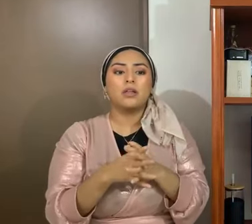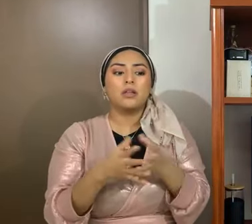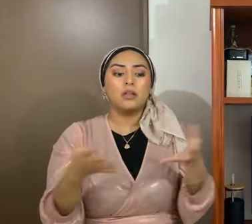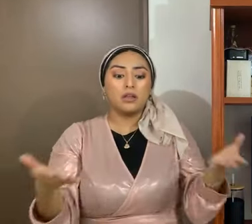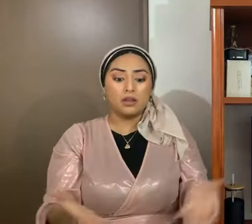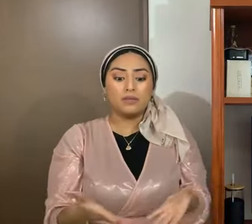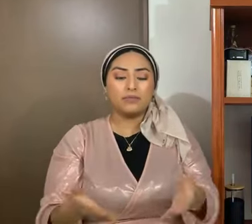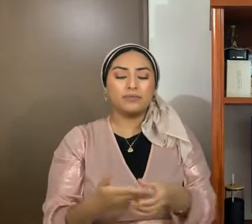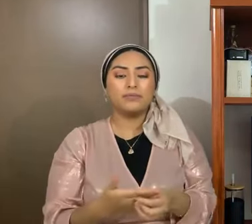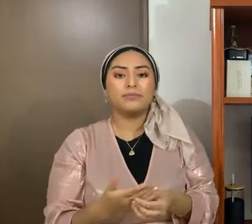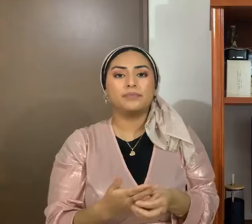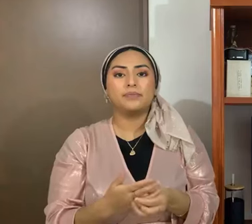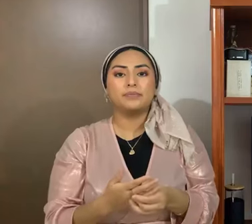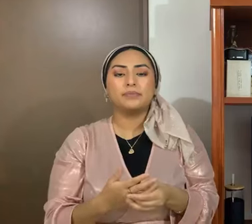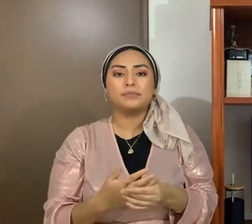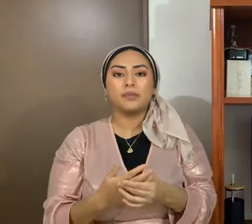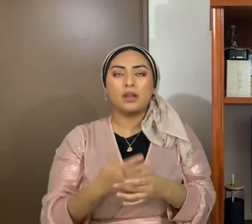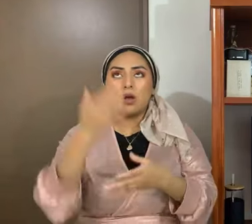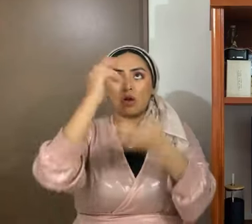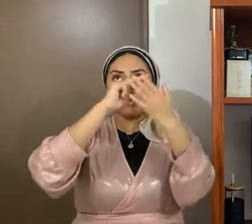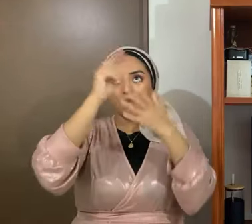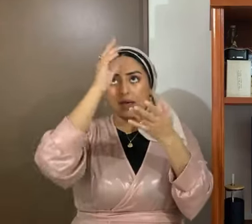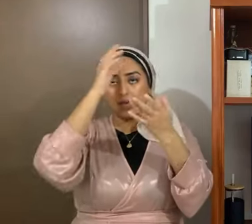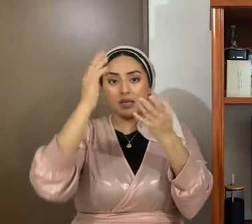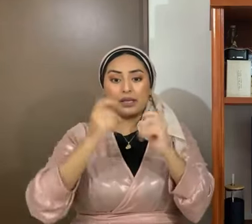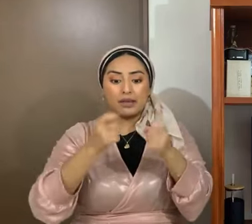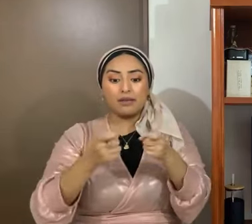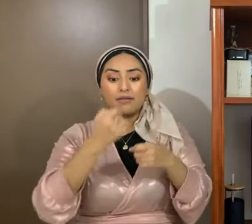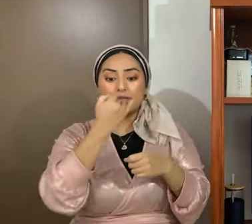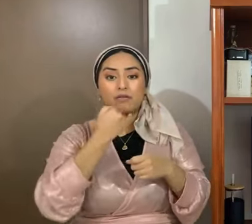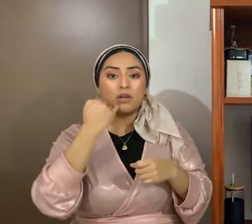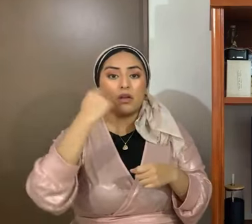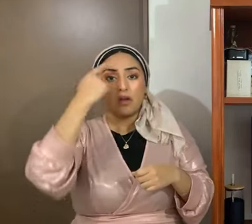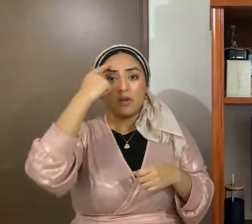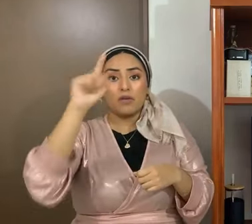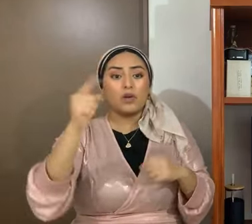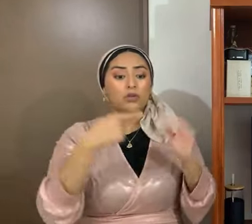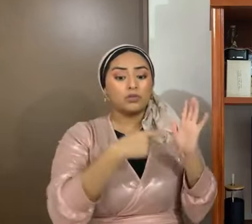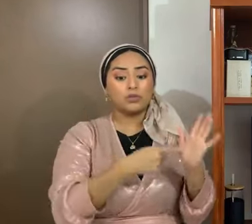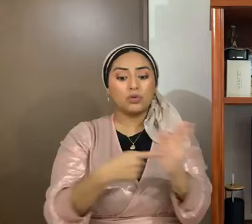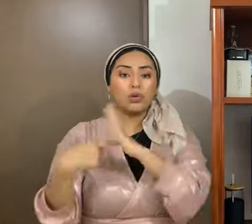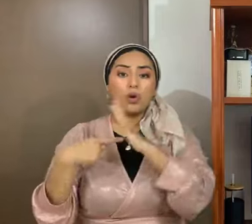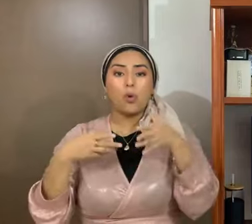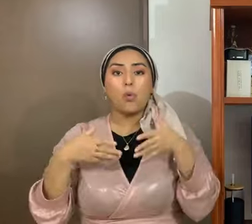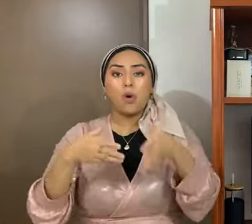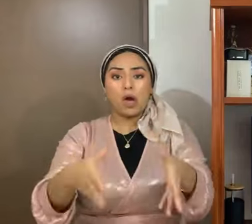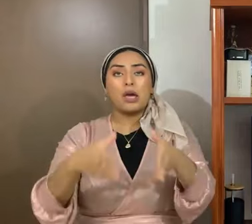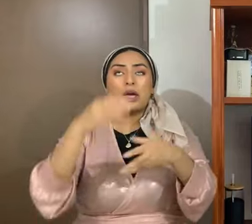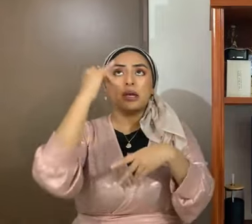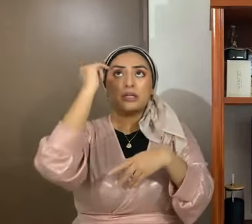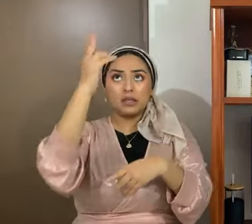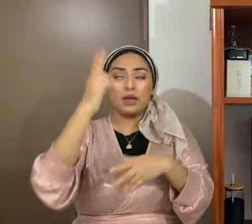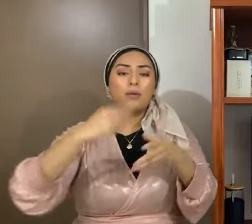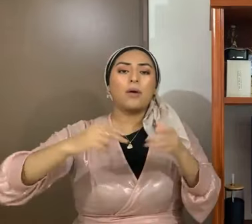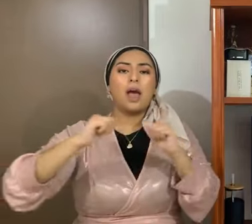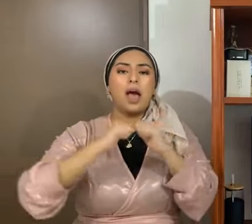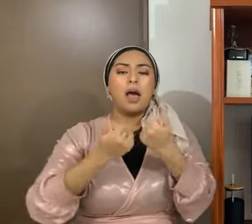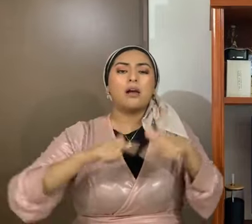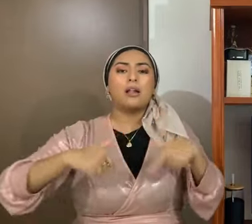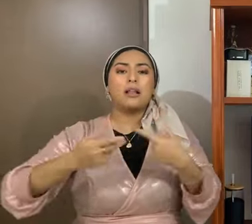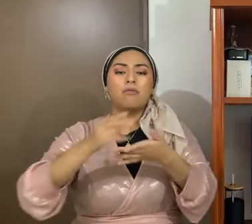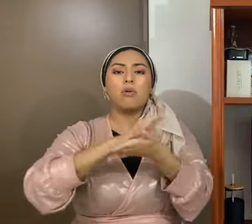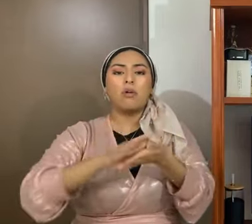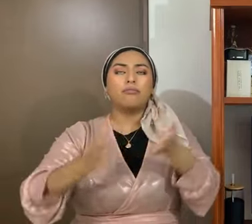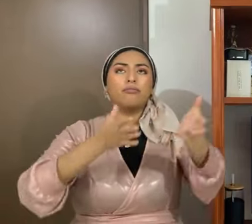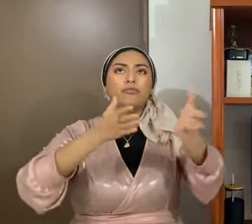esta posición privilegiada que da el Eterno Israel es para mostrar el camino de Yahweh, la santidad, el